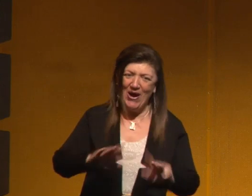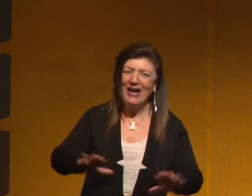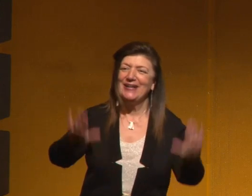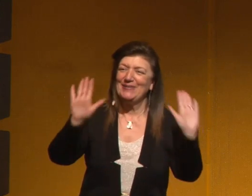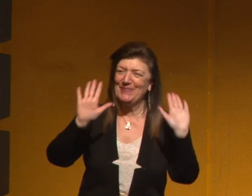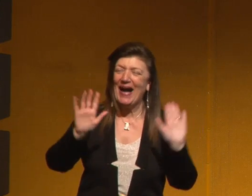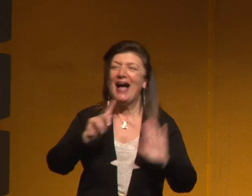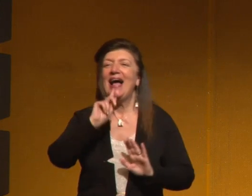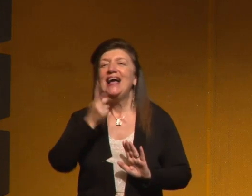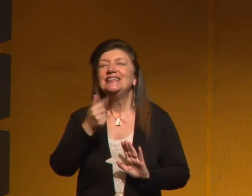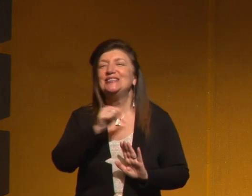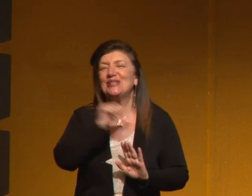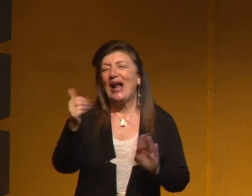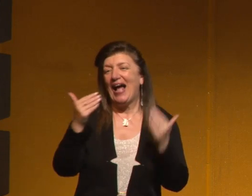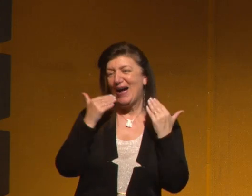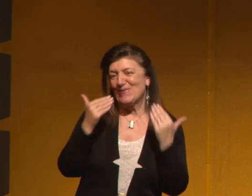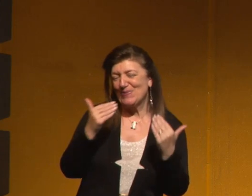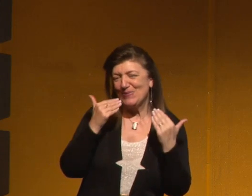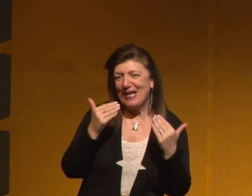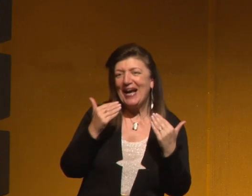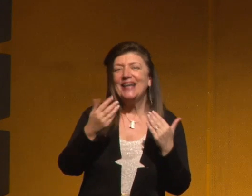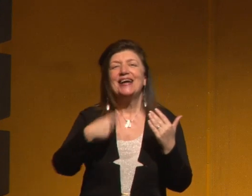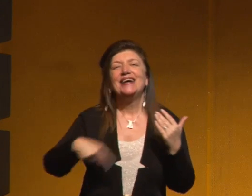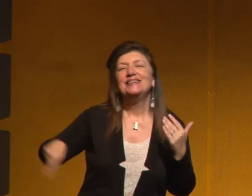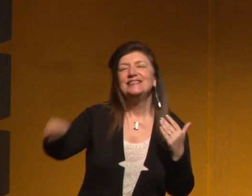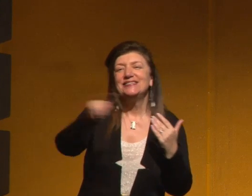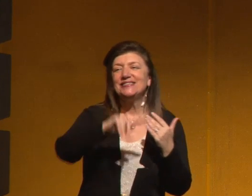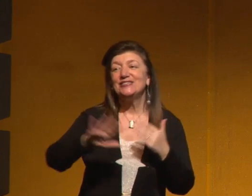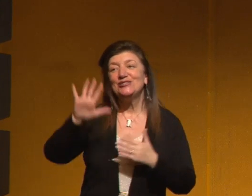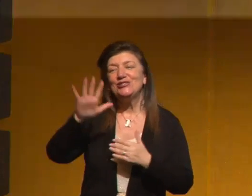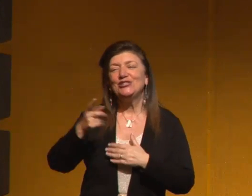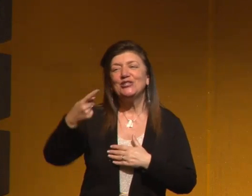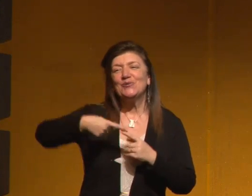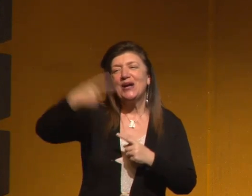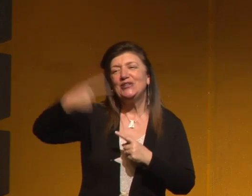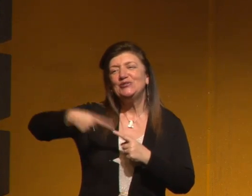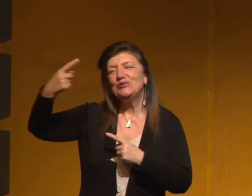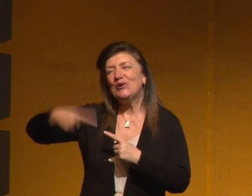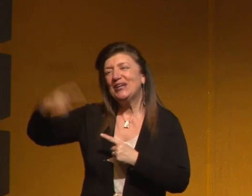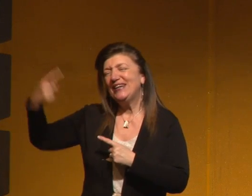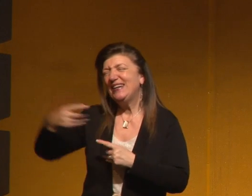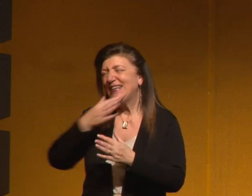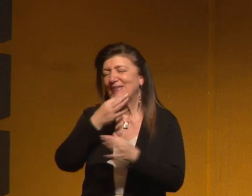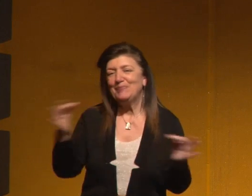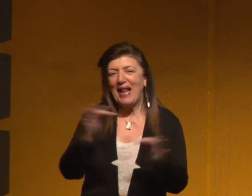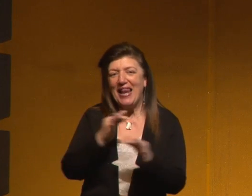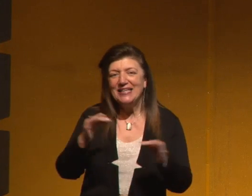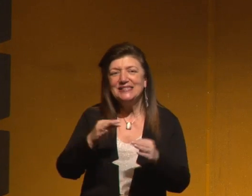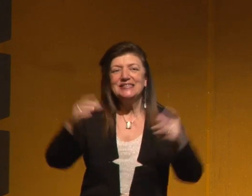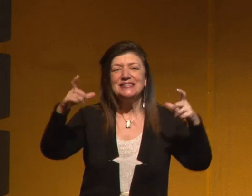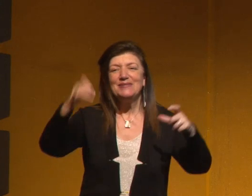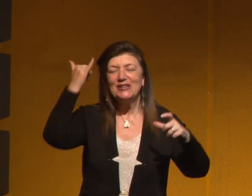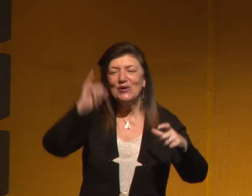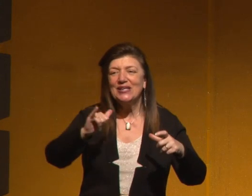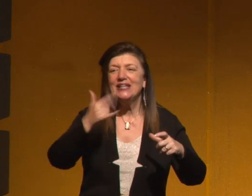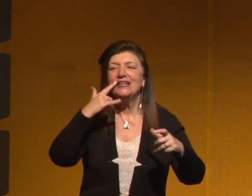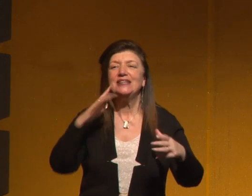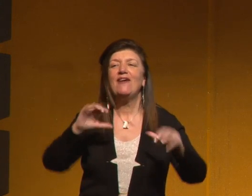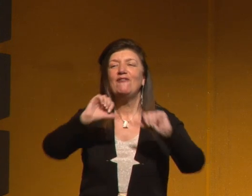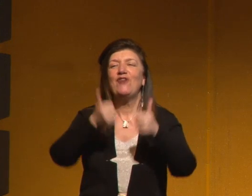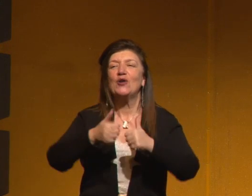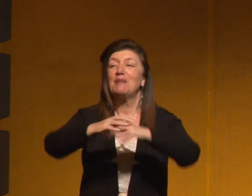soltanto augurarvi di trascorrere cinque giorni bellissimi qui a torino all'insegna di amicizia